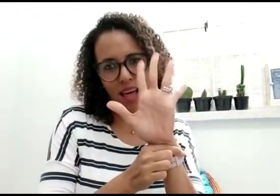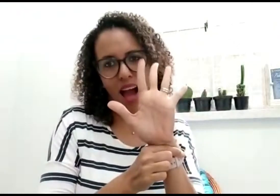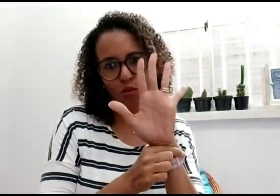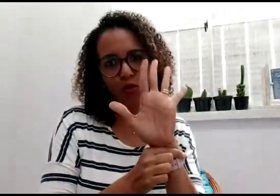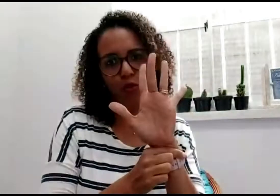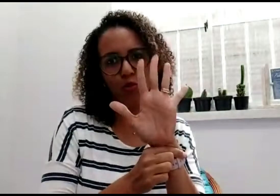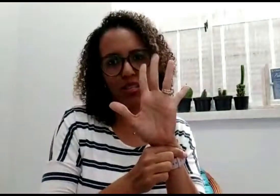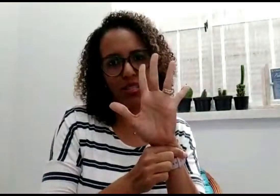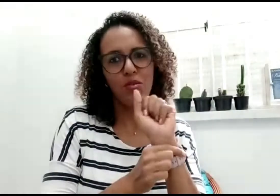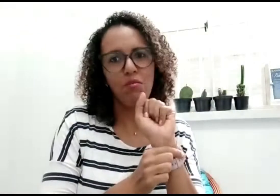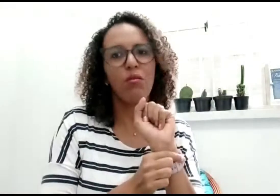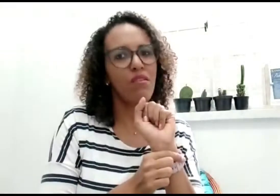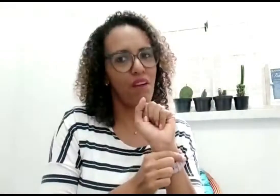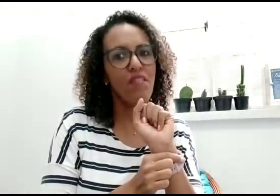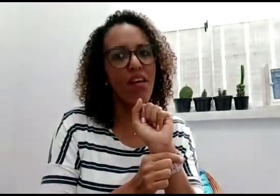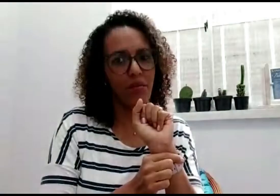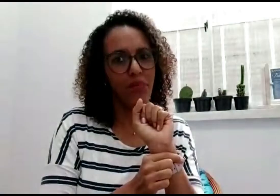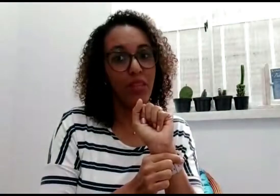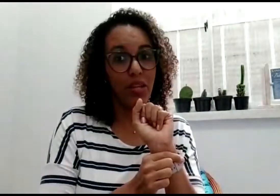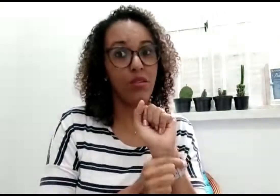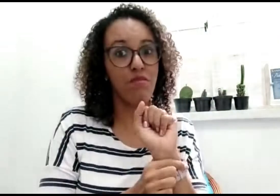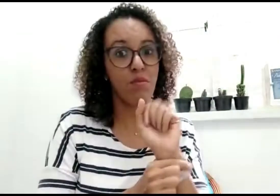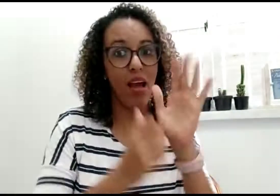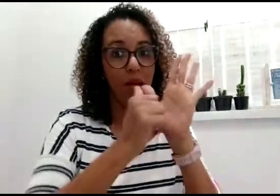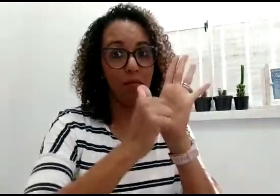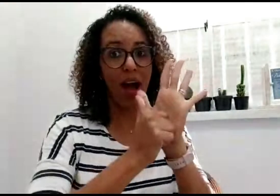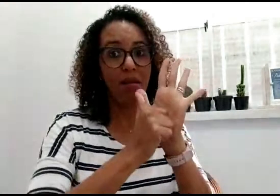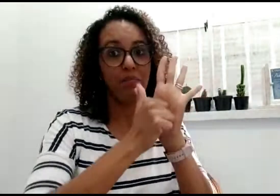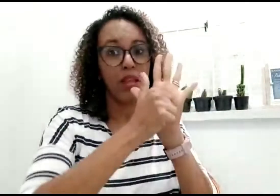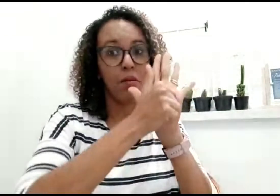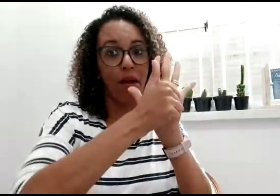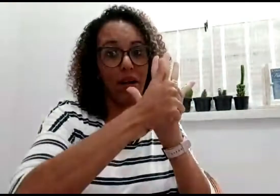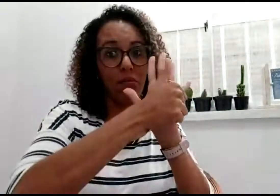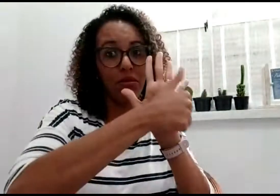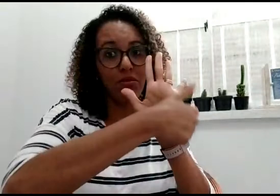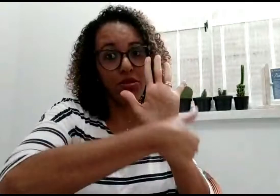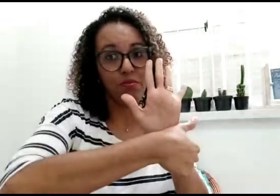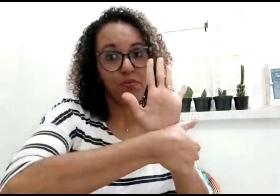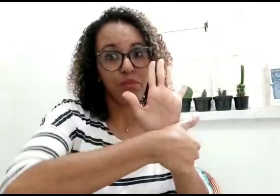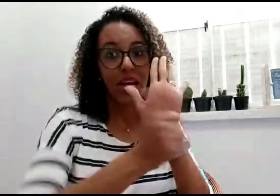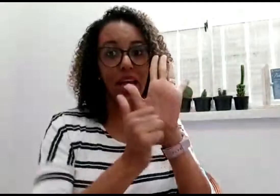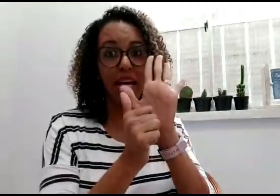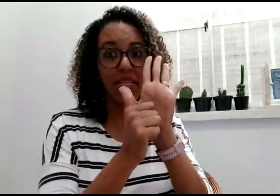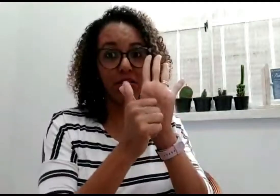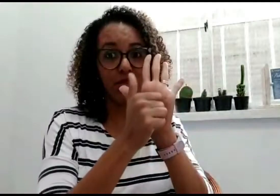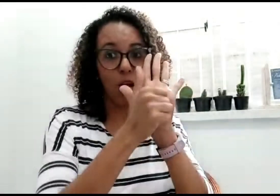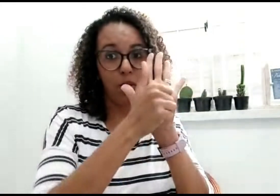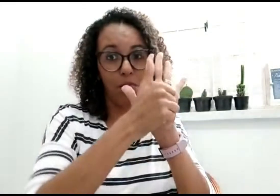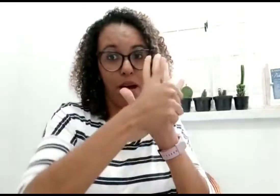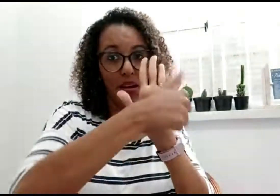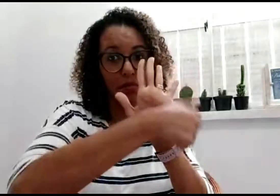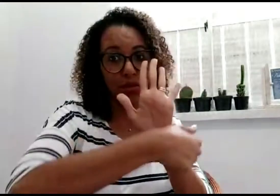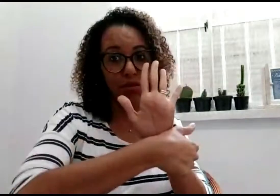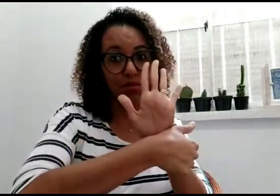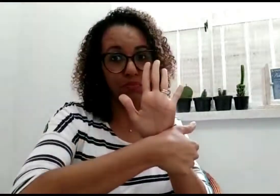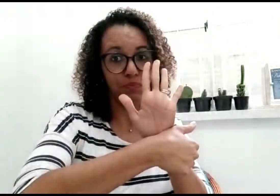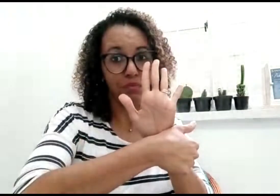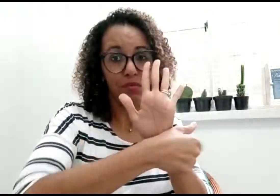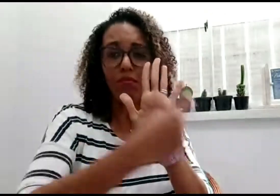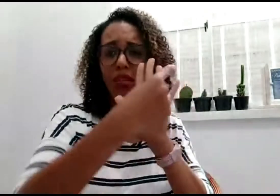A configuração de mão que vai haver, entendeu? Então vamos relembrar: parâmetros, esse é o sinal para parâmetros.